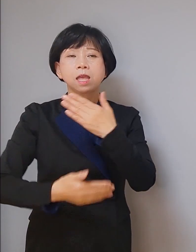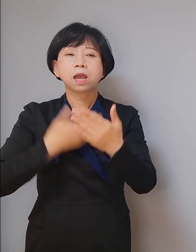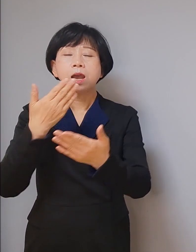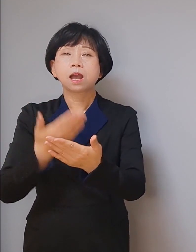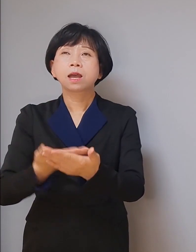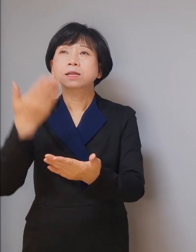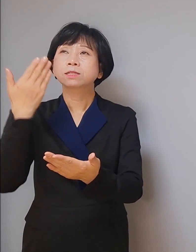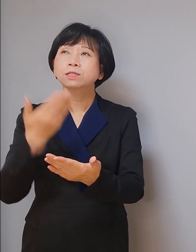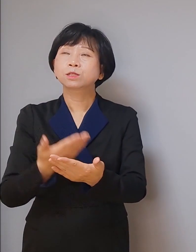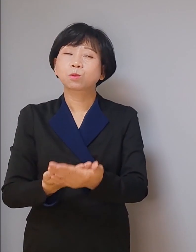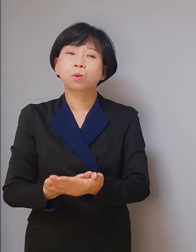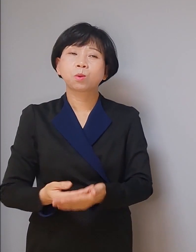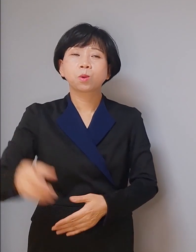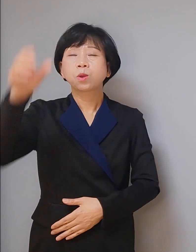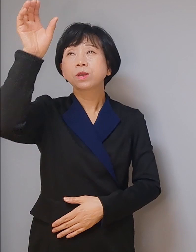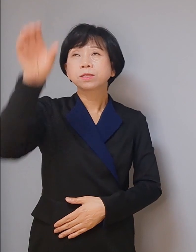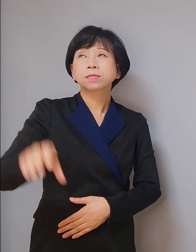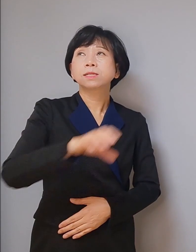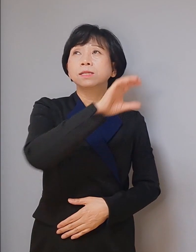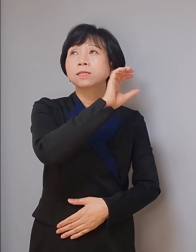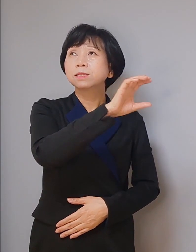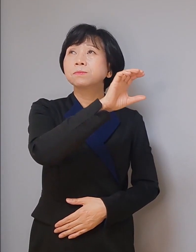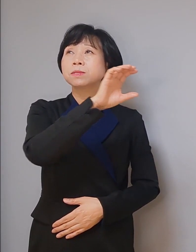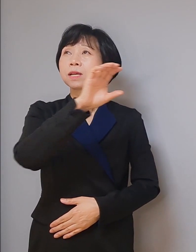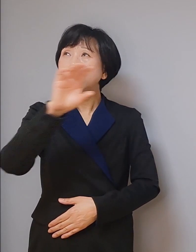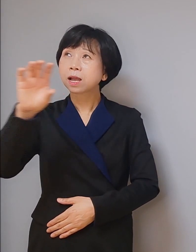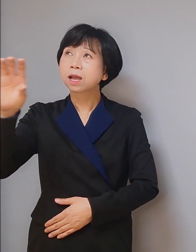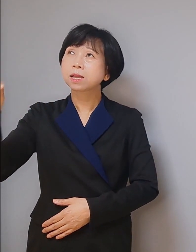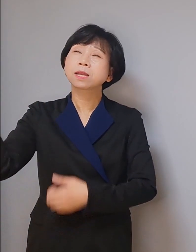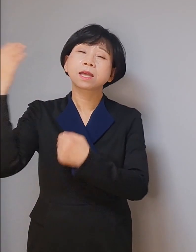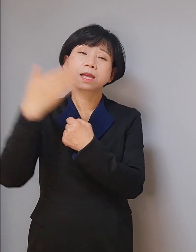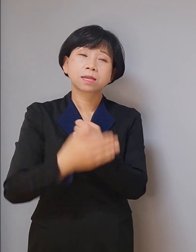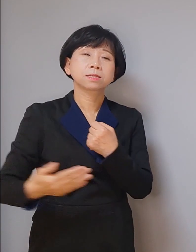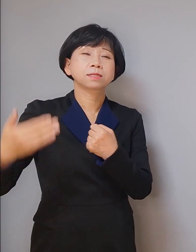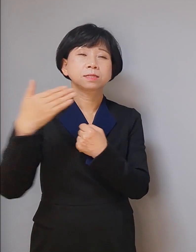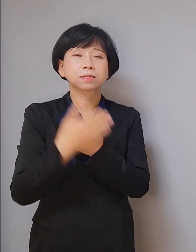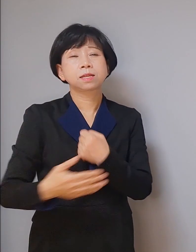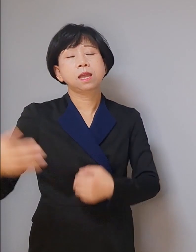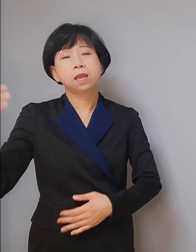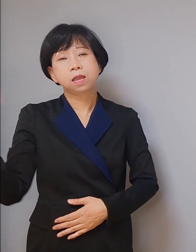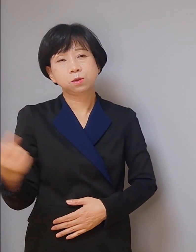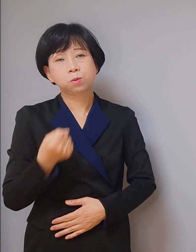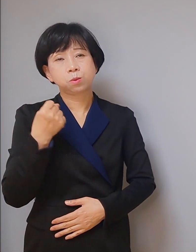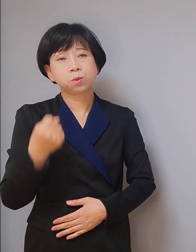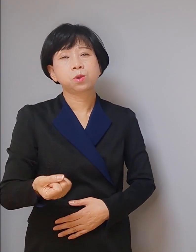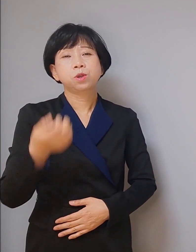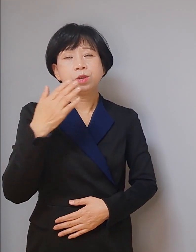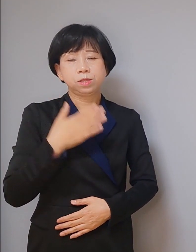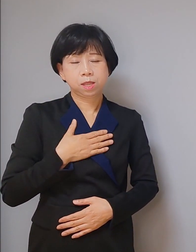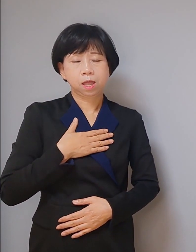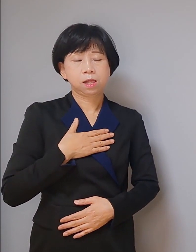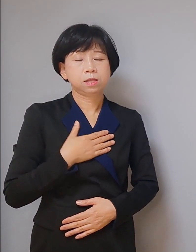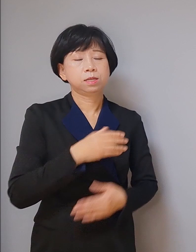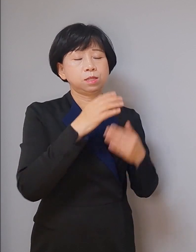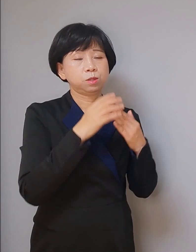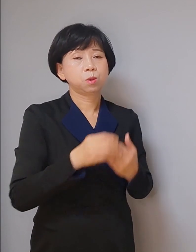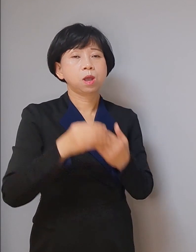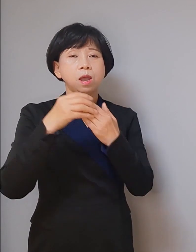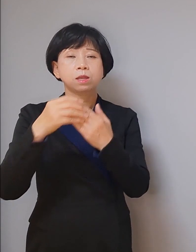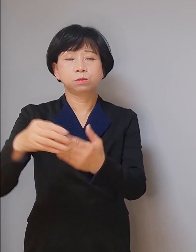기억하게 하시고 그 십자가의 은혜로 날